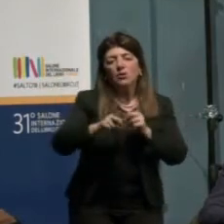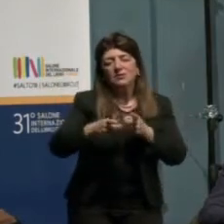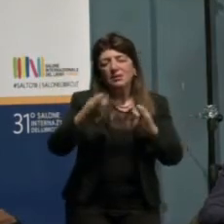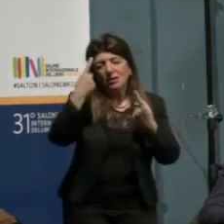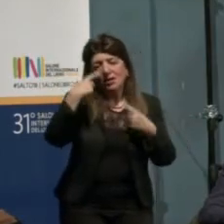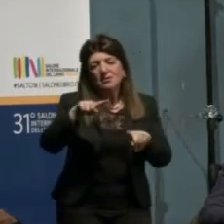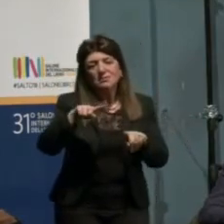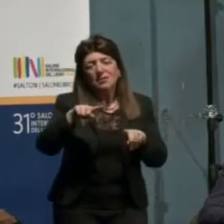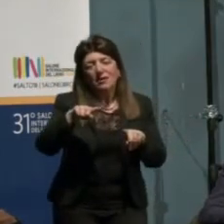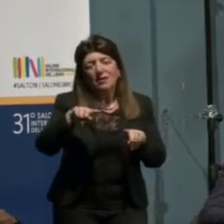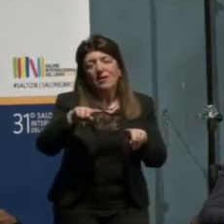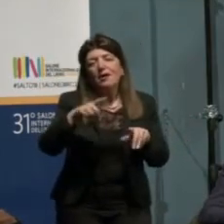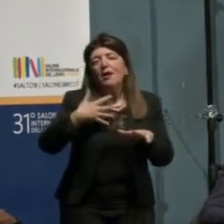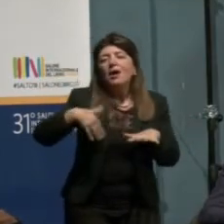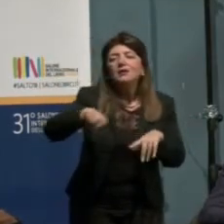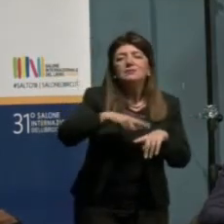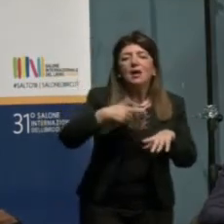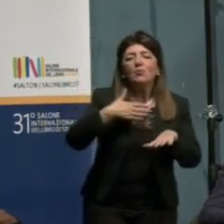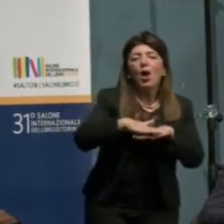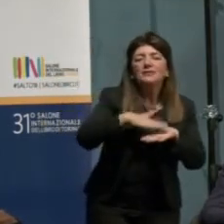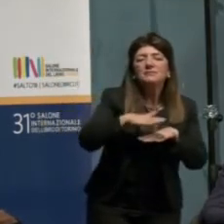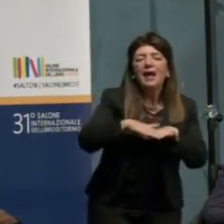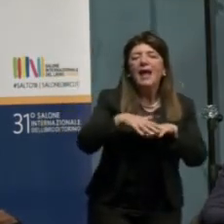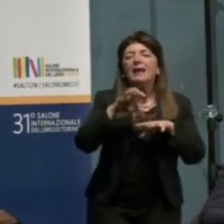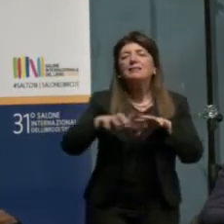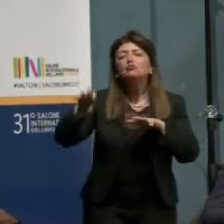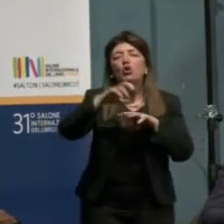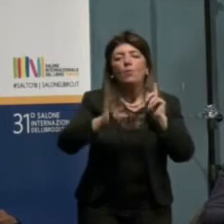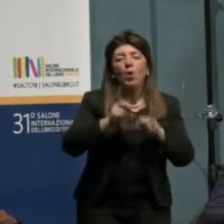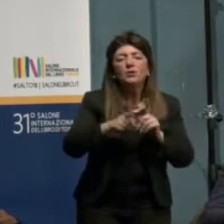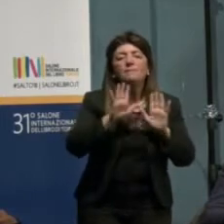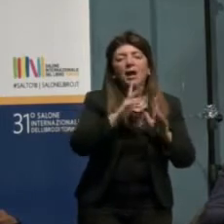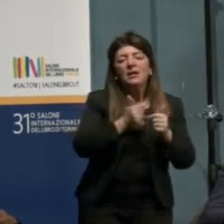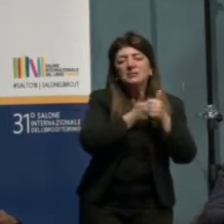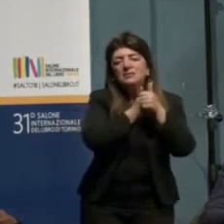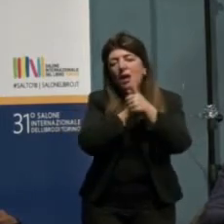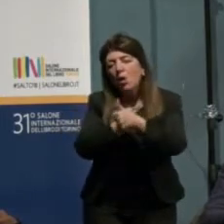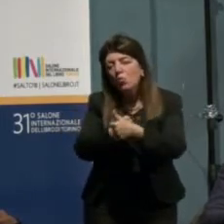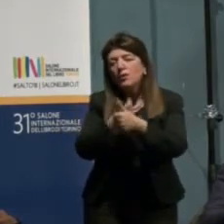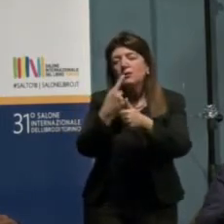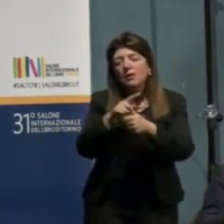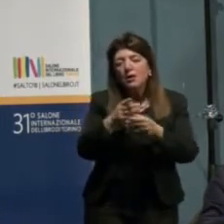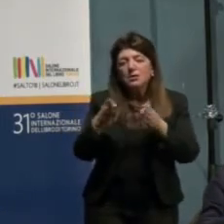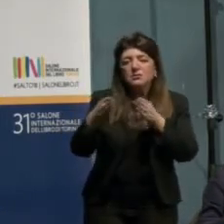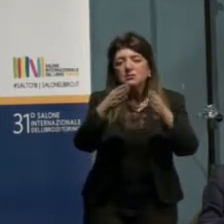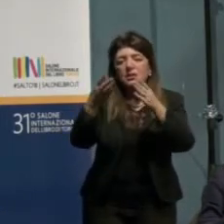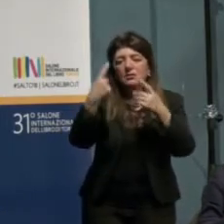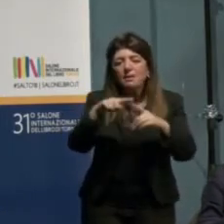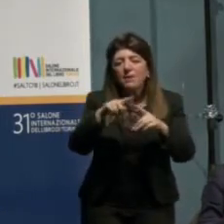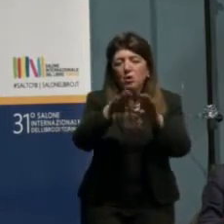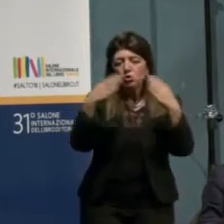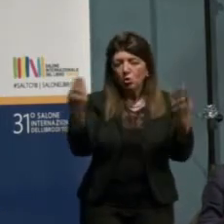signora dice noi siamo esperti geopolitica ma seguire la strada per andare verso la verità per giulio